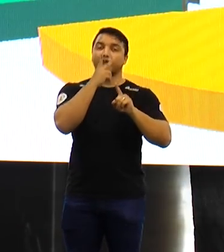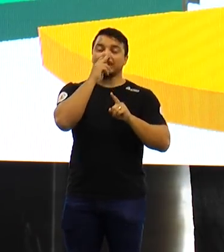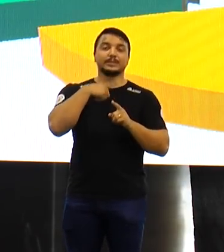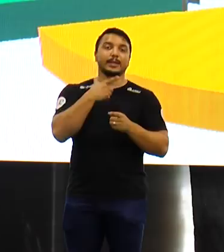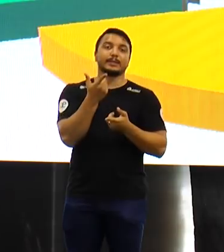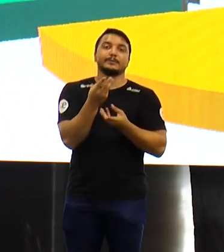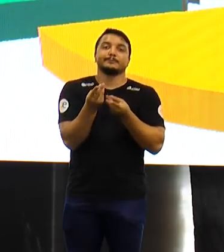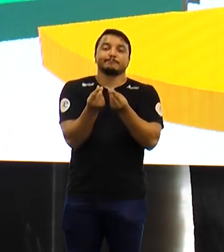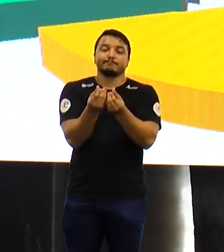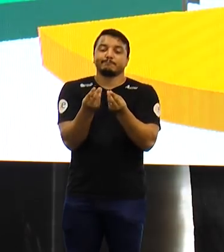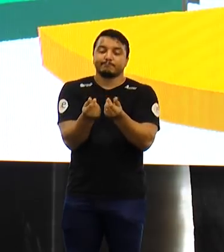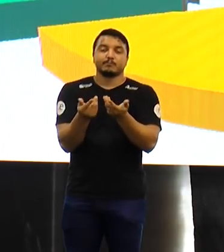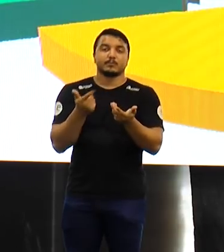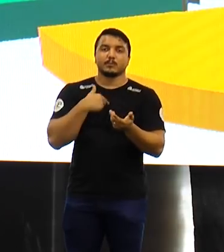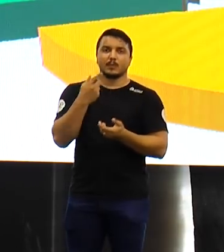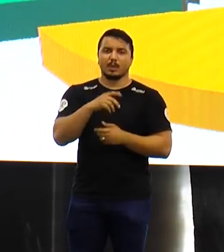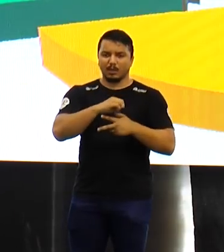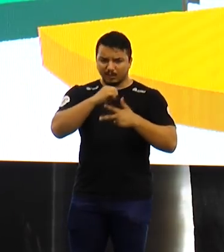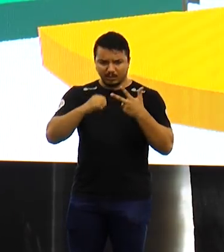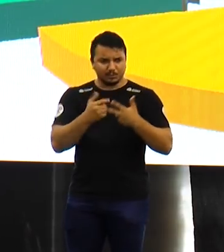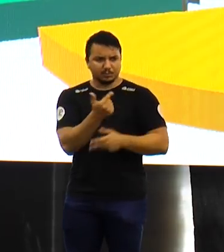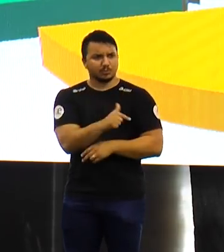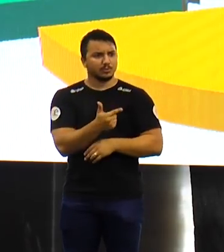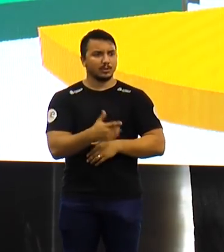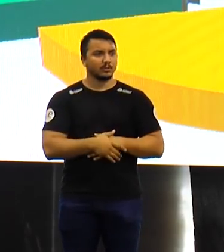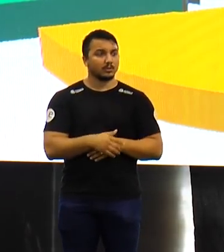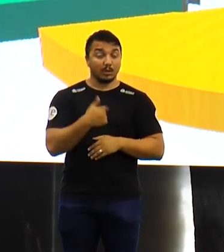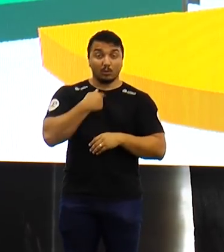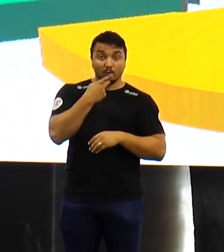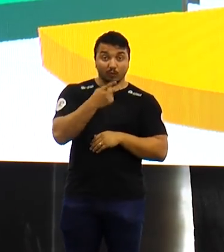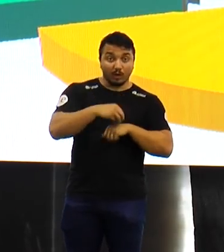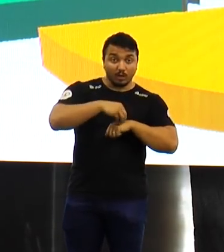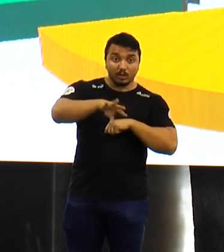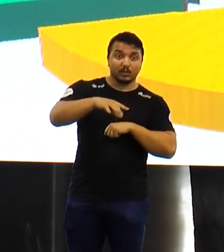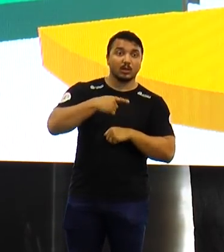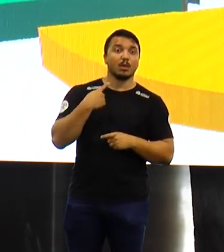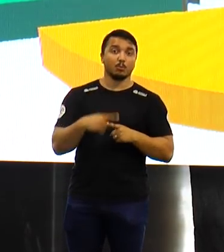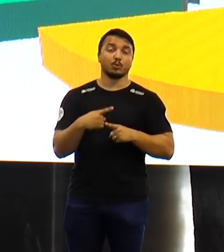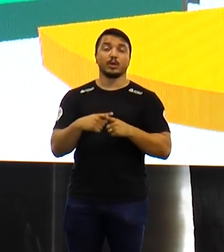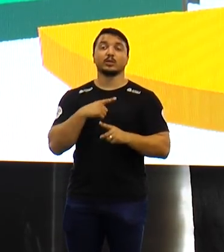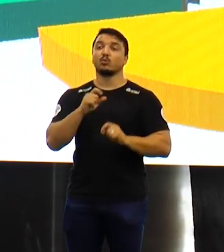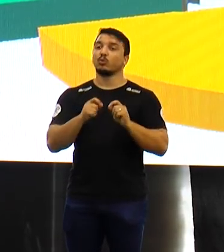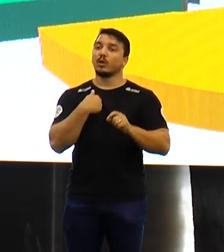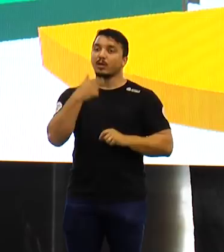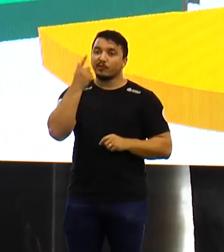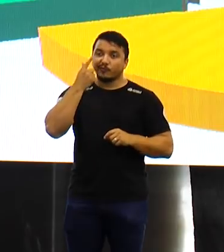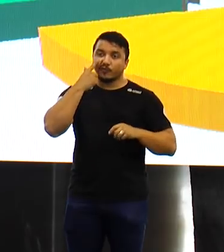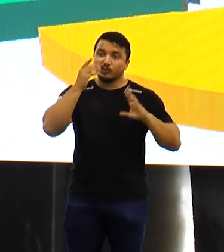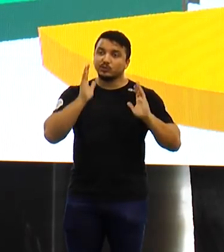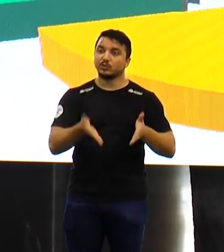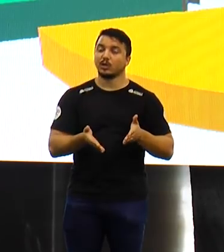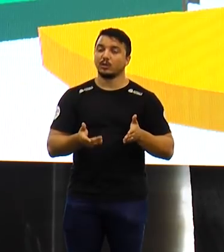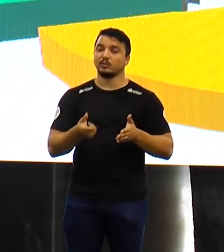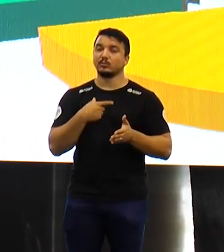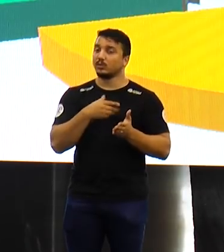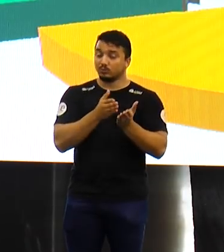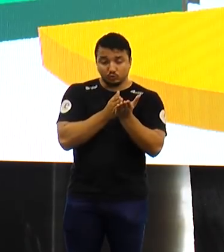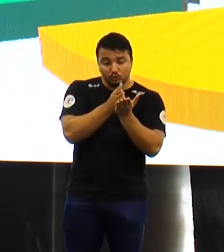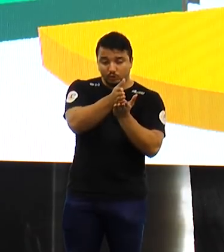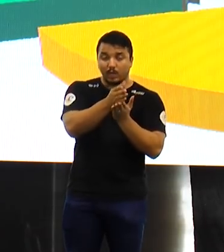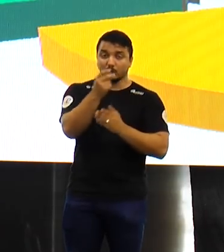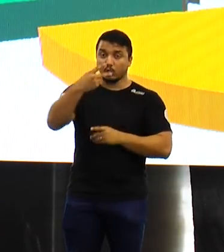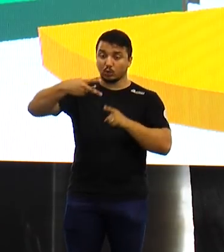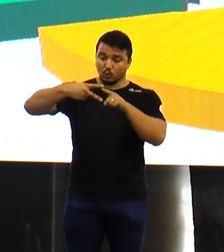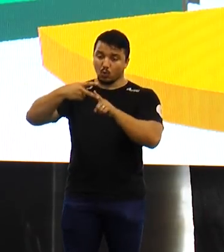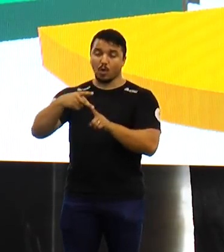caindo, gente. Professor, o Enem não cobra isso não. Se eu estou lhe dizendo, é porque nós já vimos diretamente